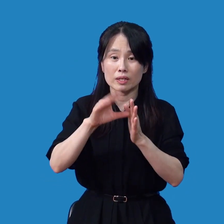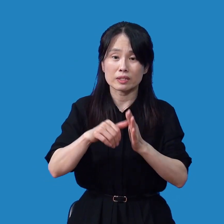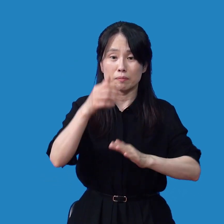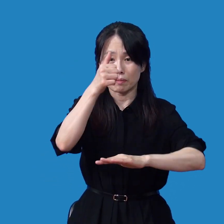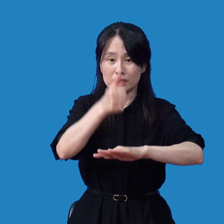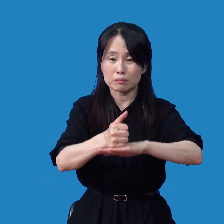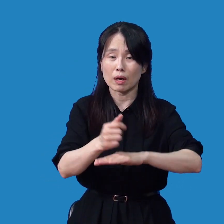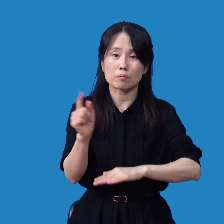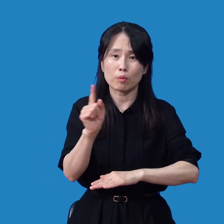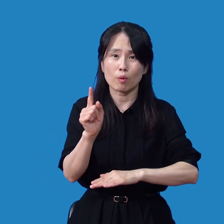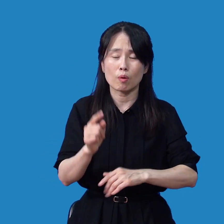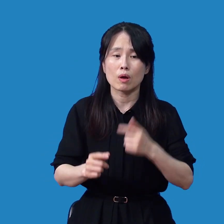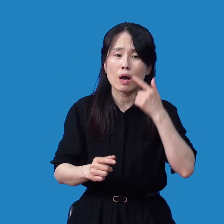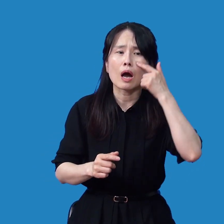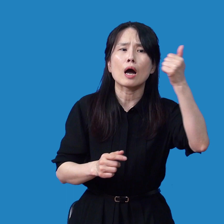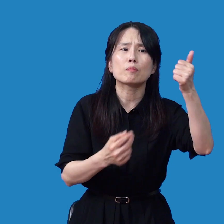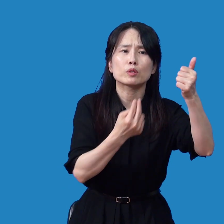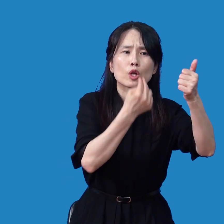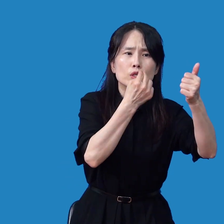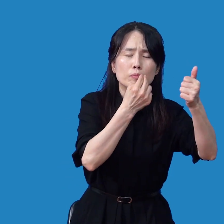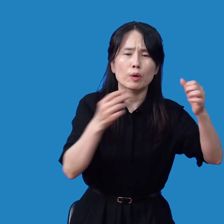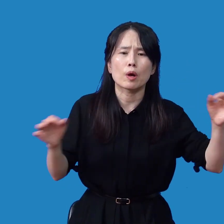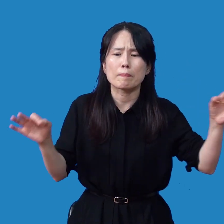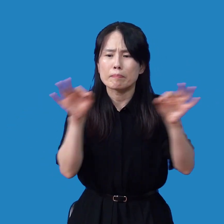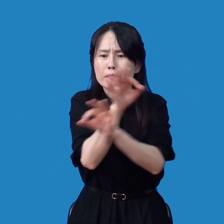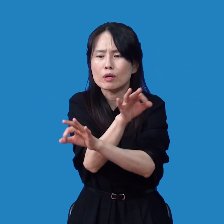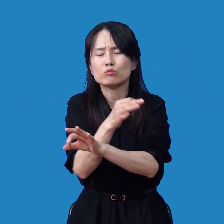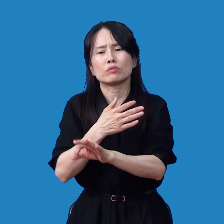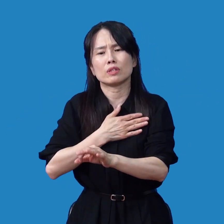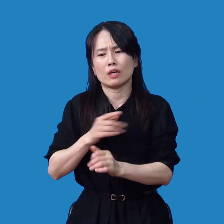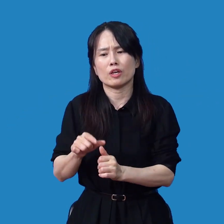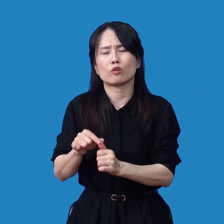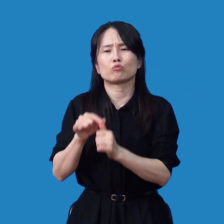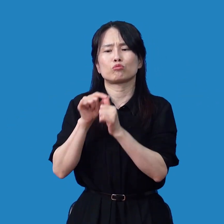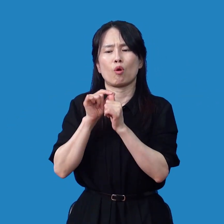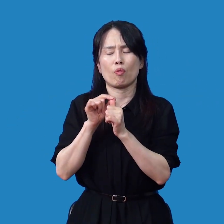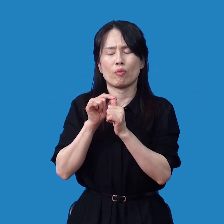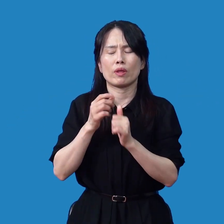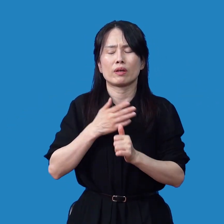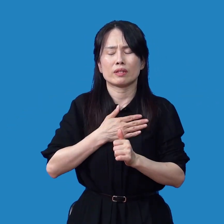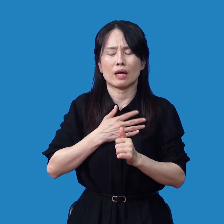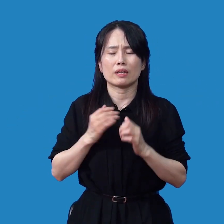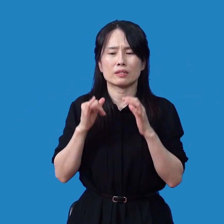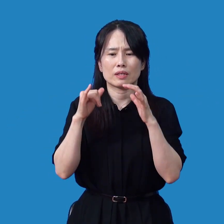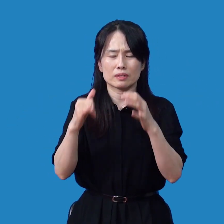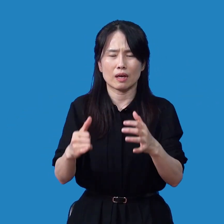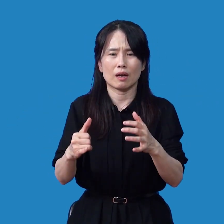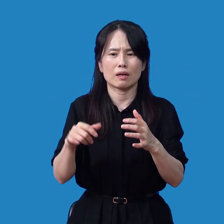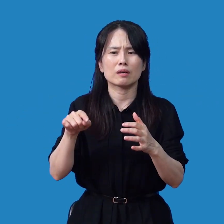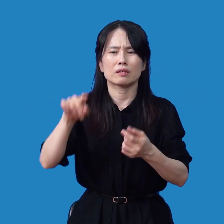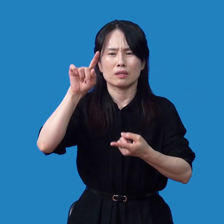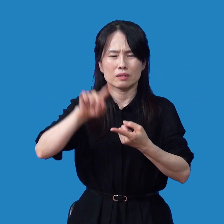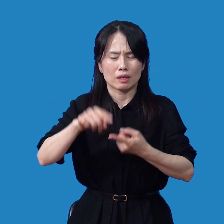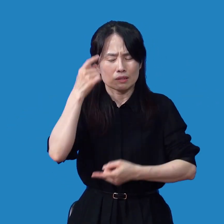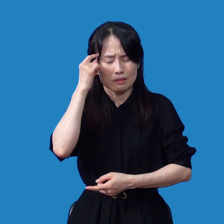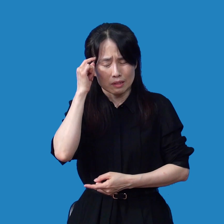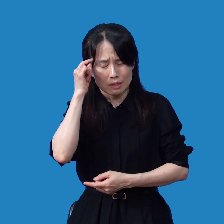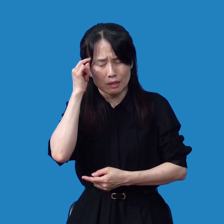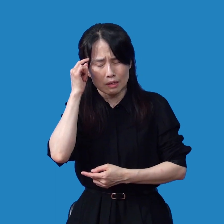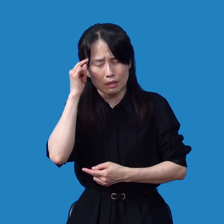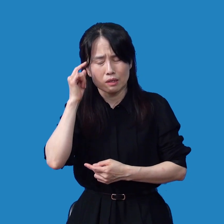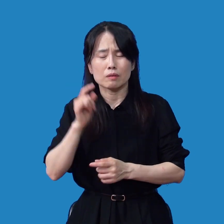썼습니다. 아버지의 목숨과 바꾼 나의 구원, 나의 새 삶, 그것을 생각하면 나는 더